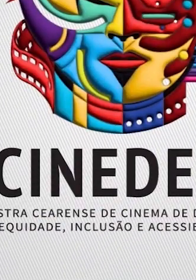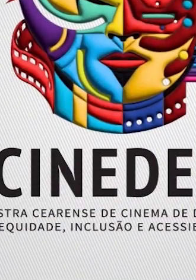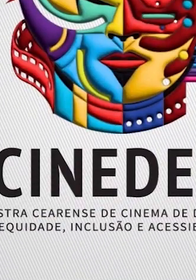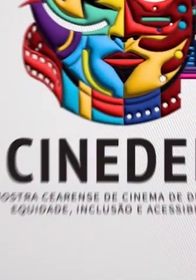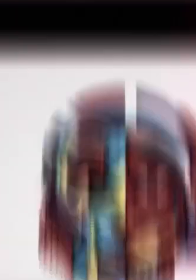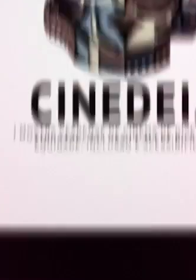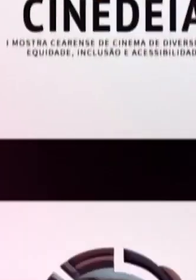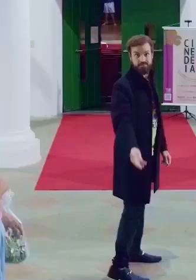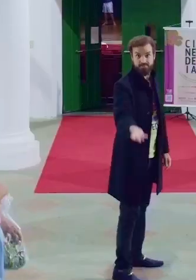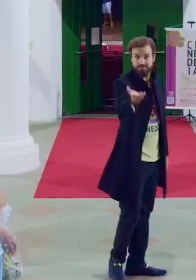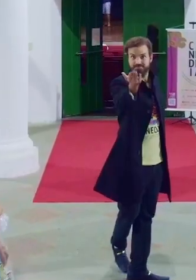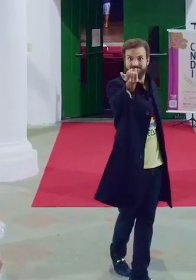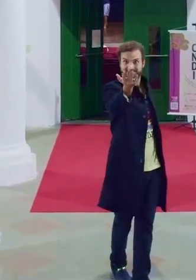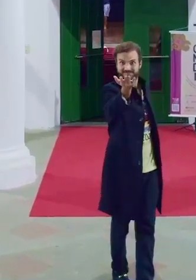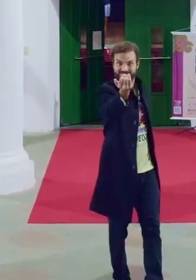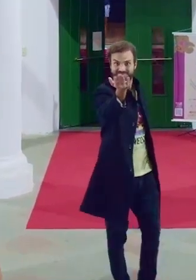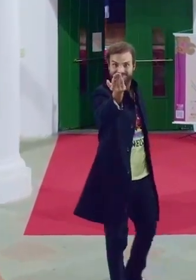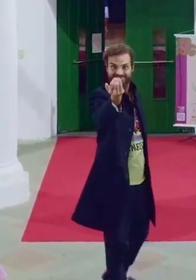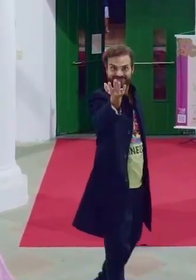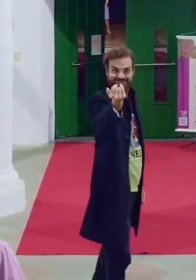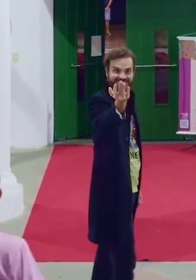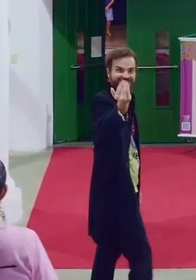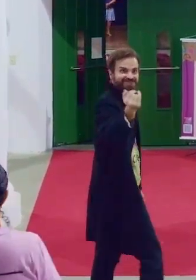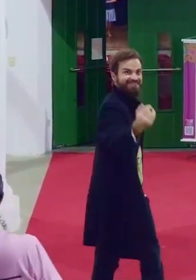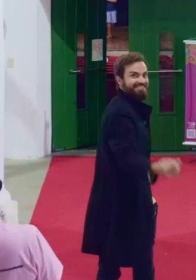diretora de acessibilidade, Djalma?